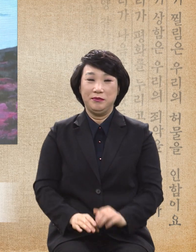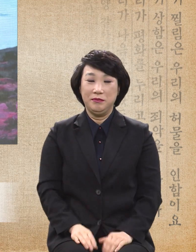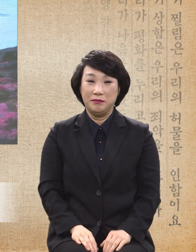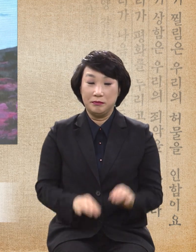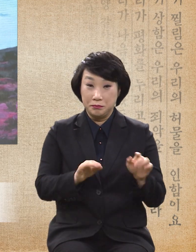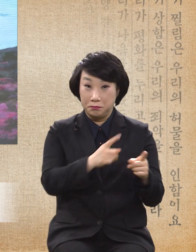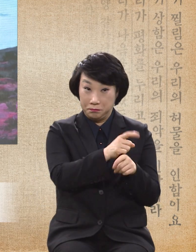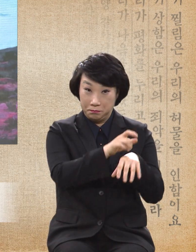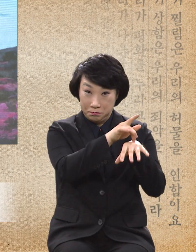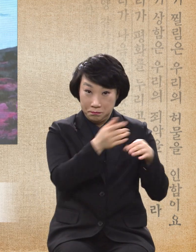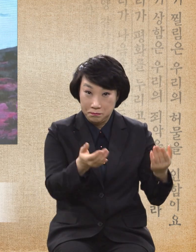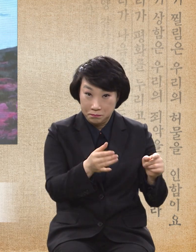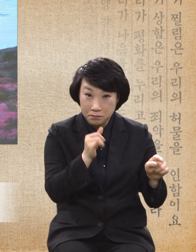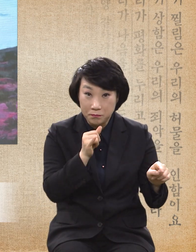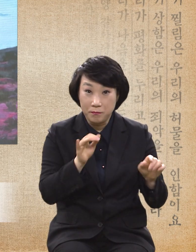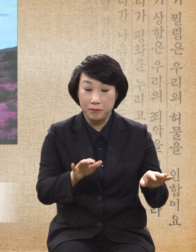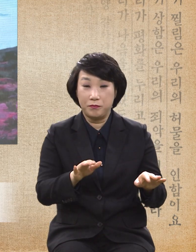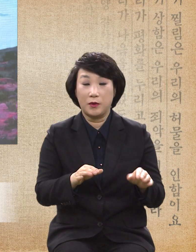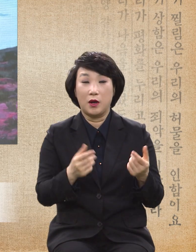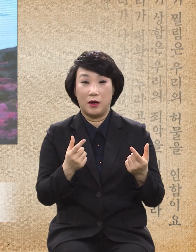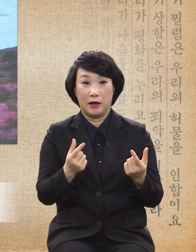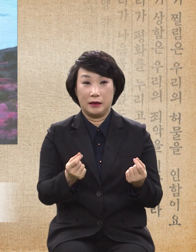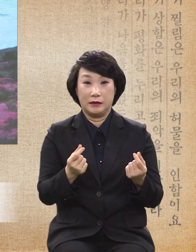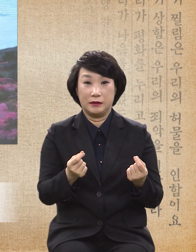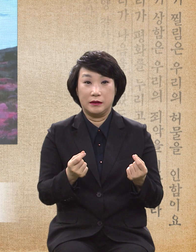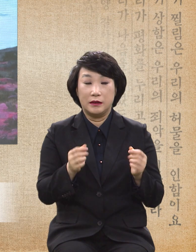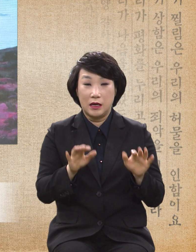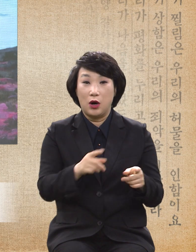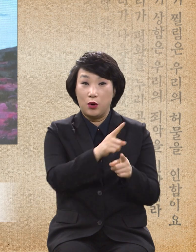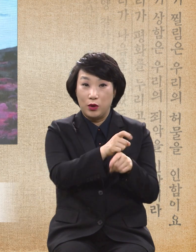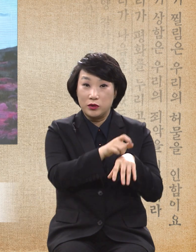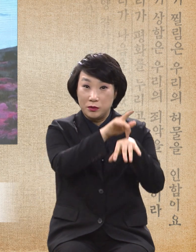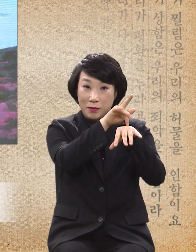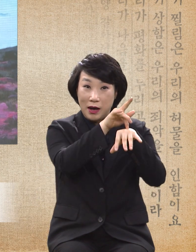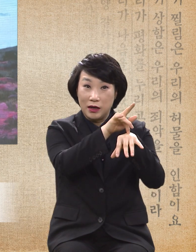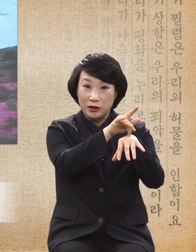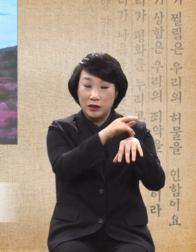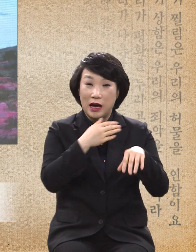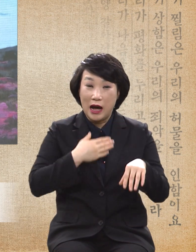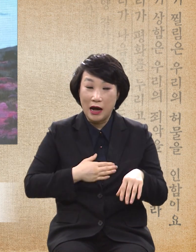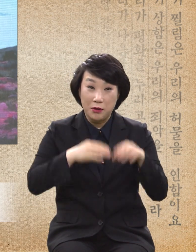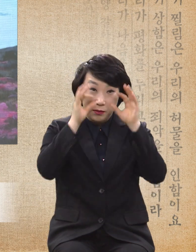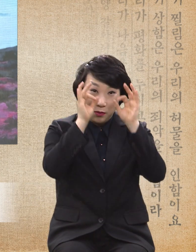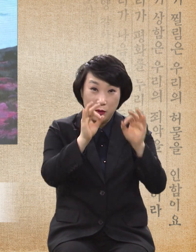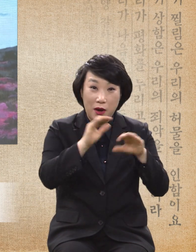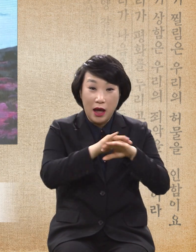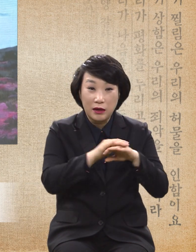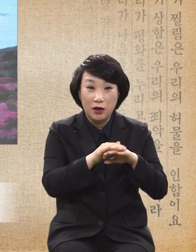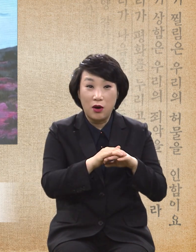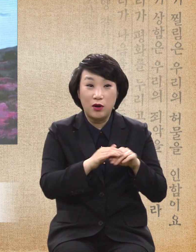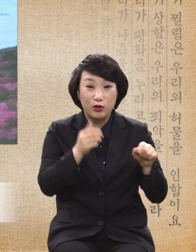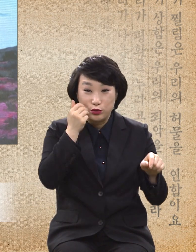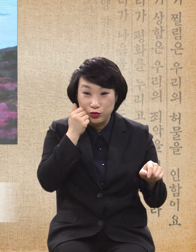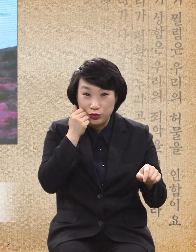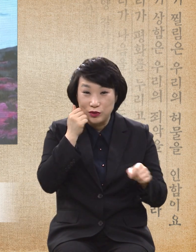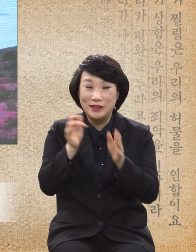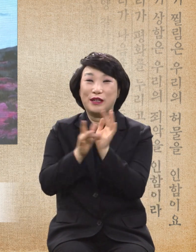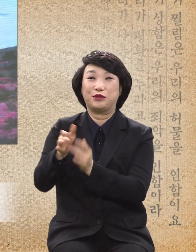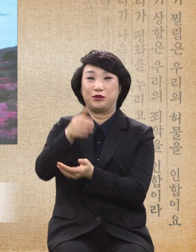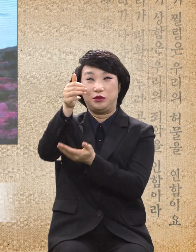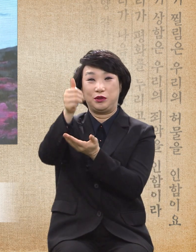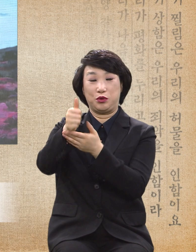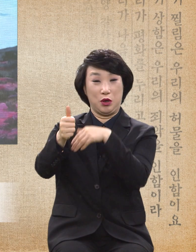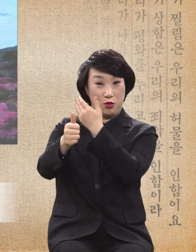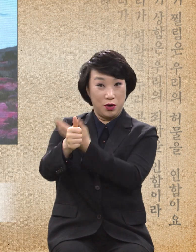이런 원수. 그러면 이와 같은 원수를 알고 보고 해결할 이